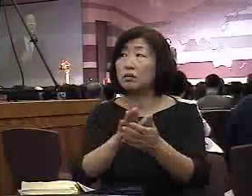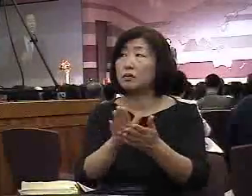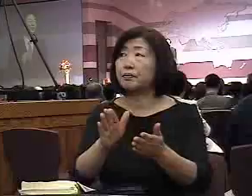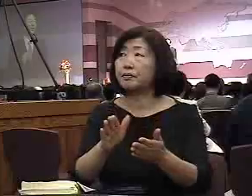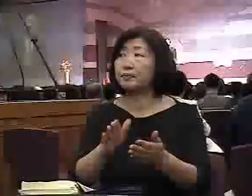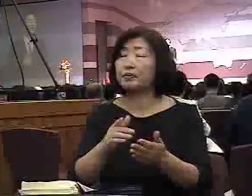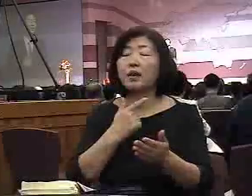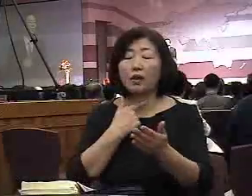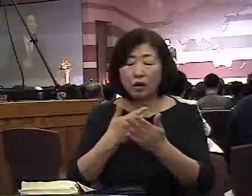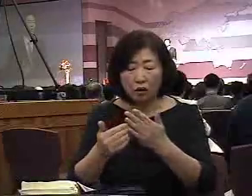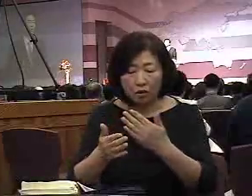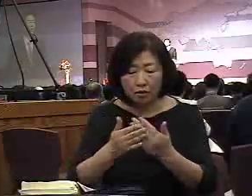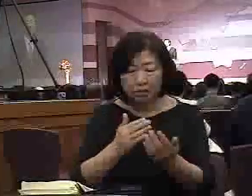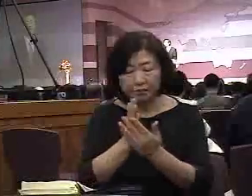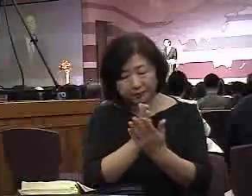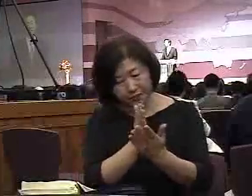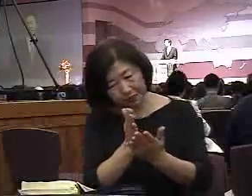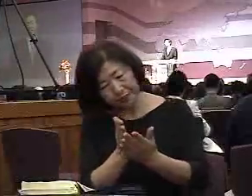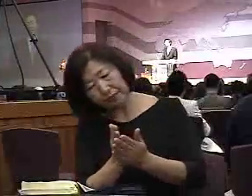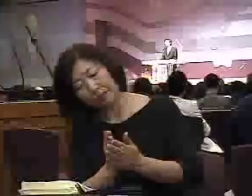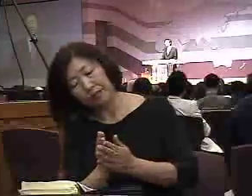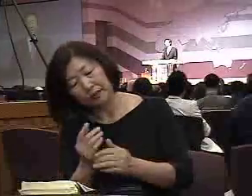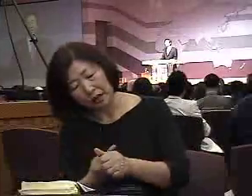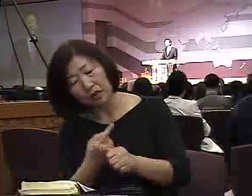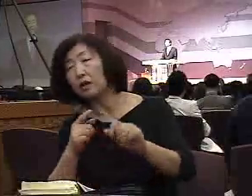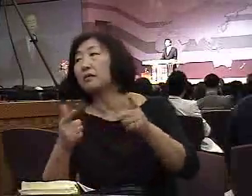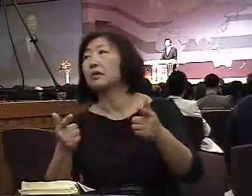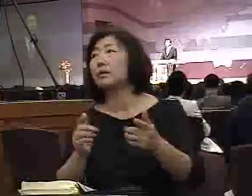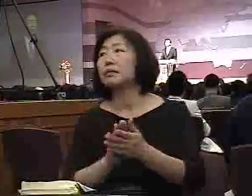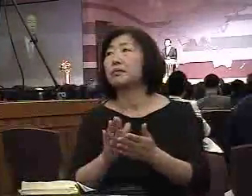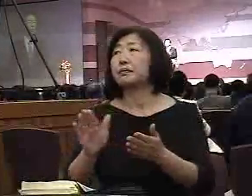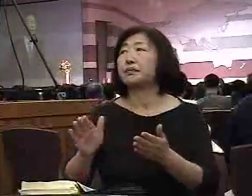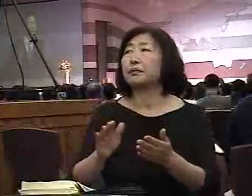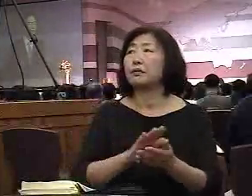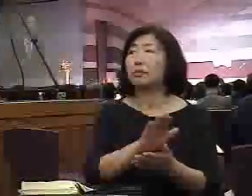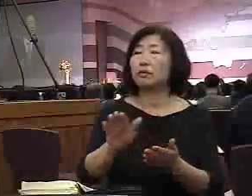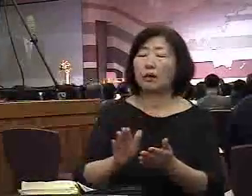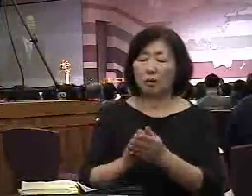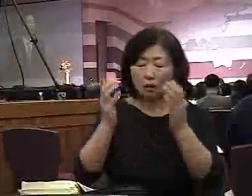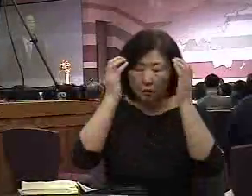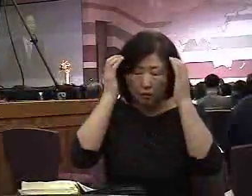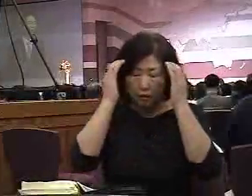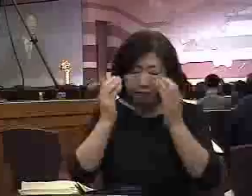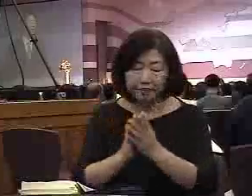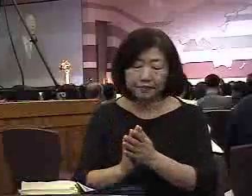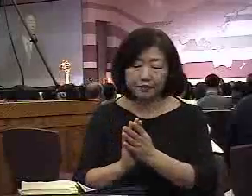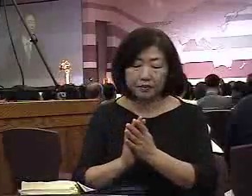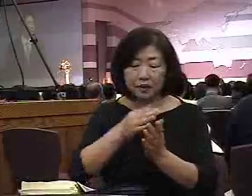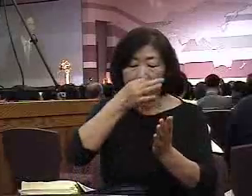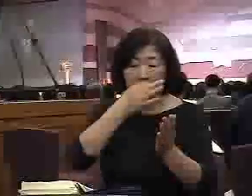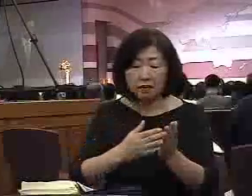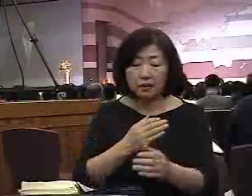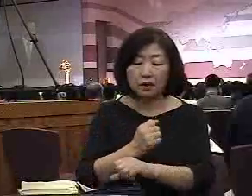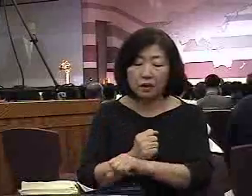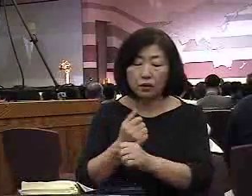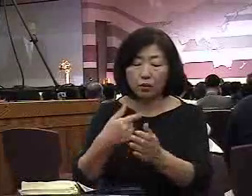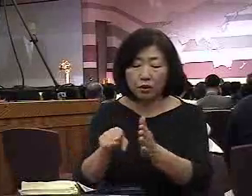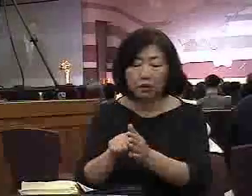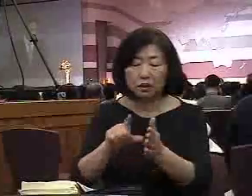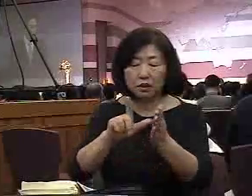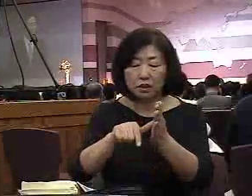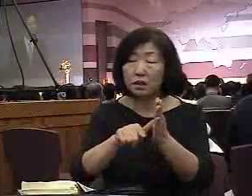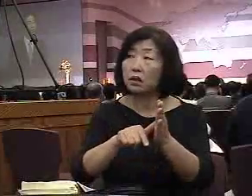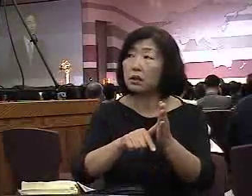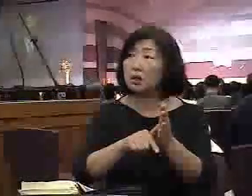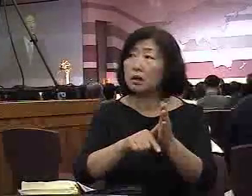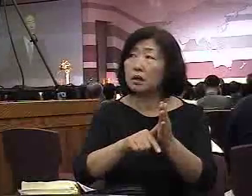우리가 겪는 여러 가지 일들이 우연이 아닙니다. 하나님은요, 우리를 고생시키고 우리를 괴롭히기 위해서 그런 시간들을